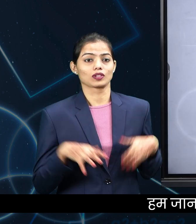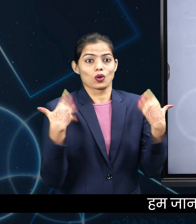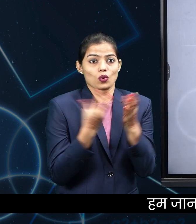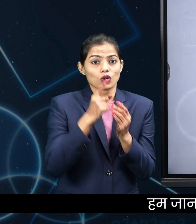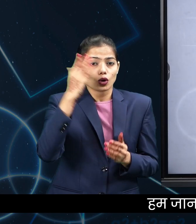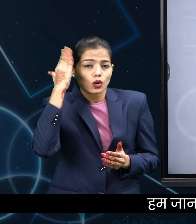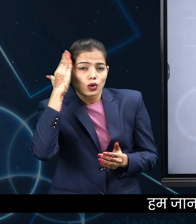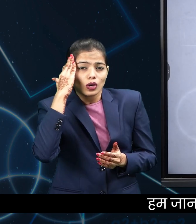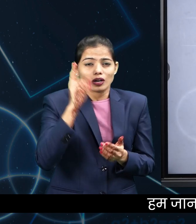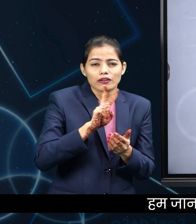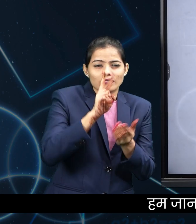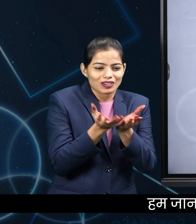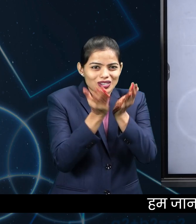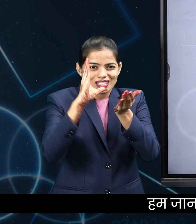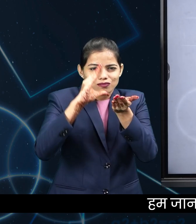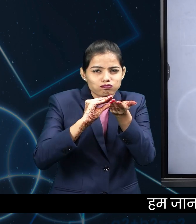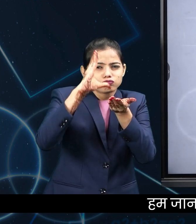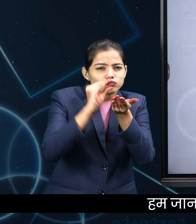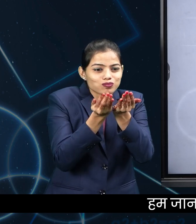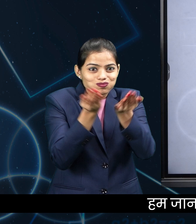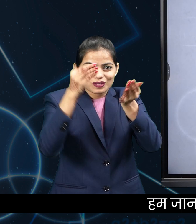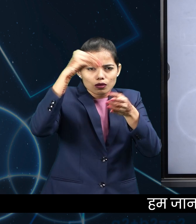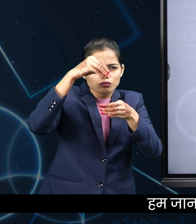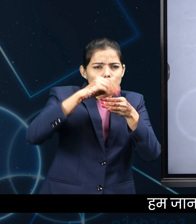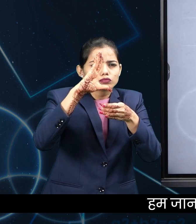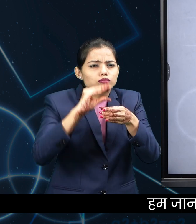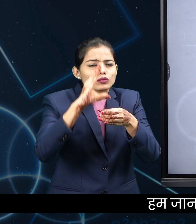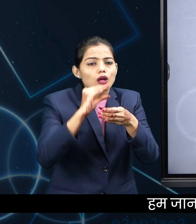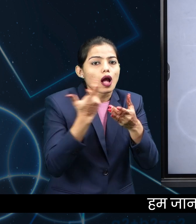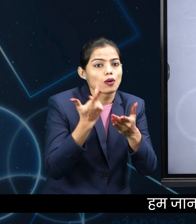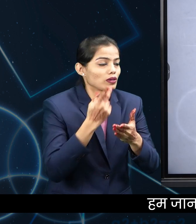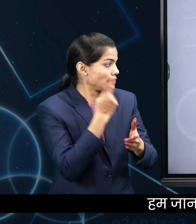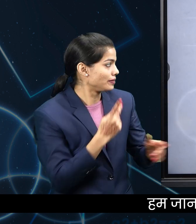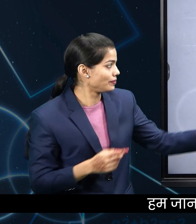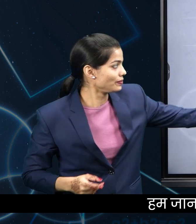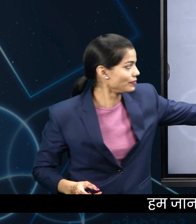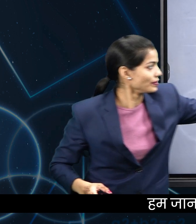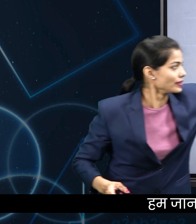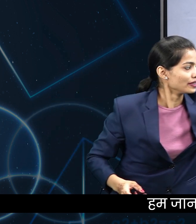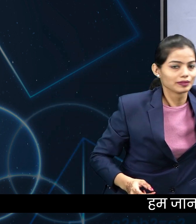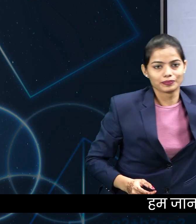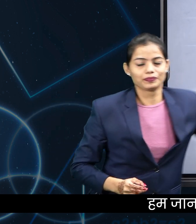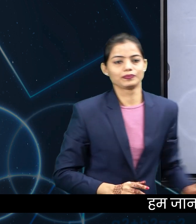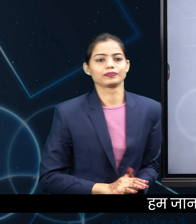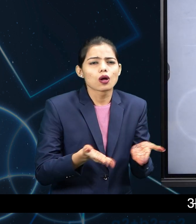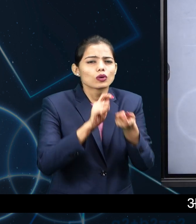हम जानते हैं कि गोले का आयतन इज इक्वल्स टू 4/3 r³। अब